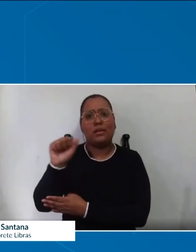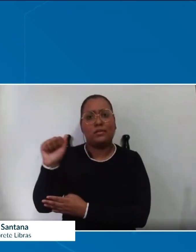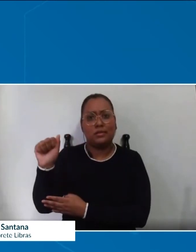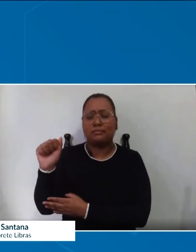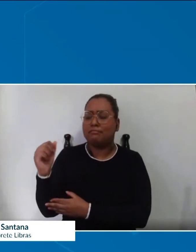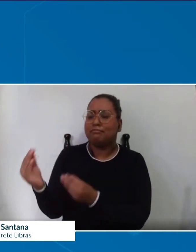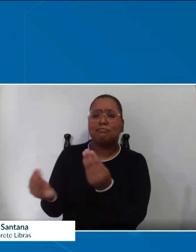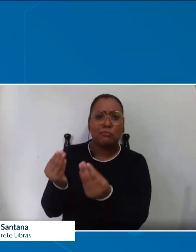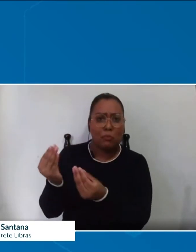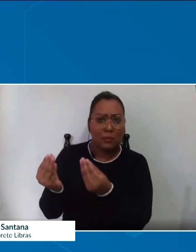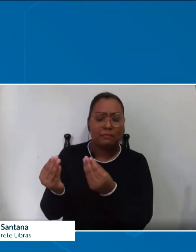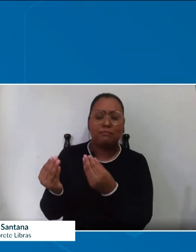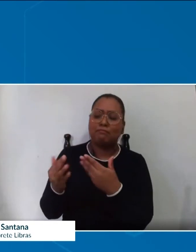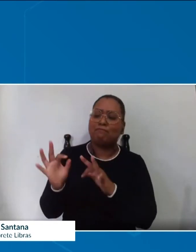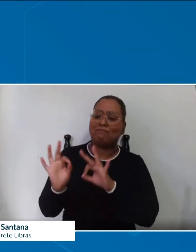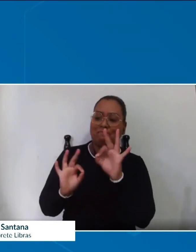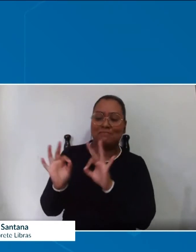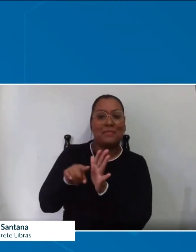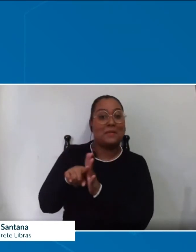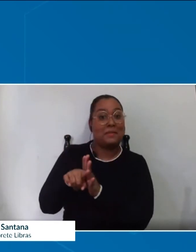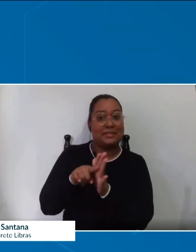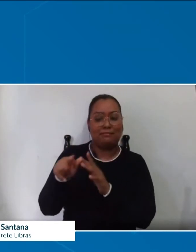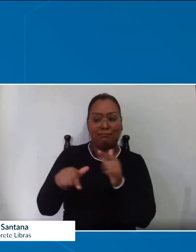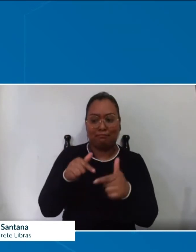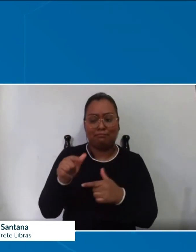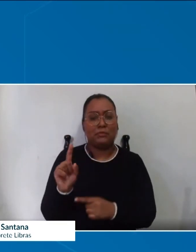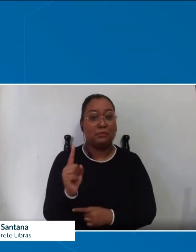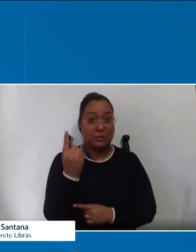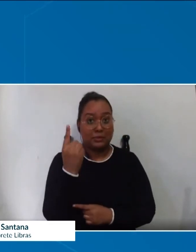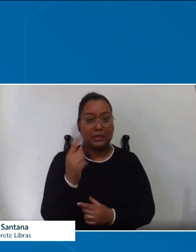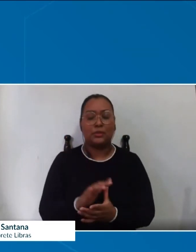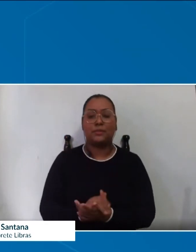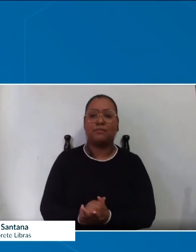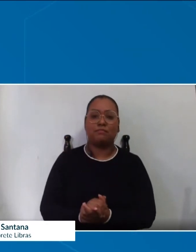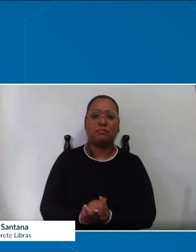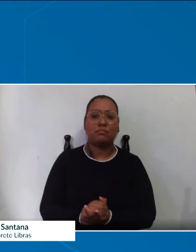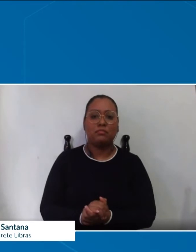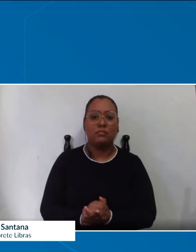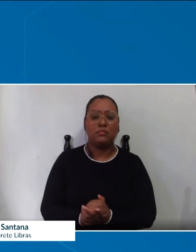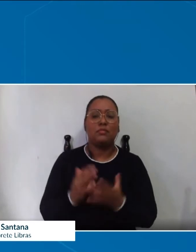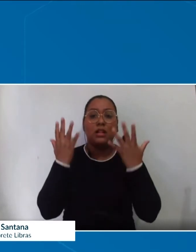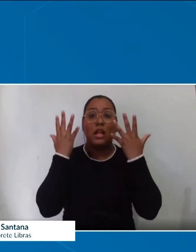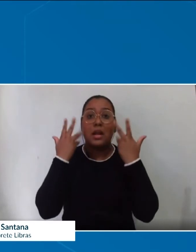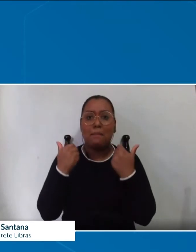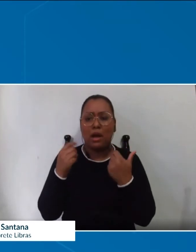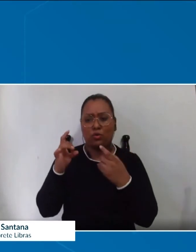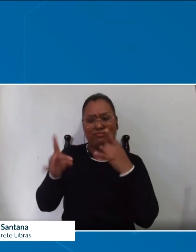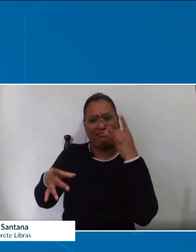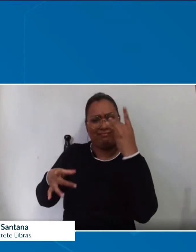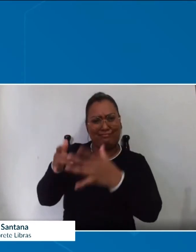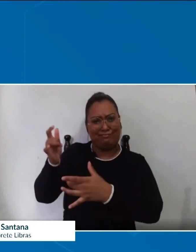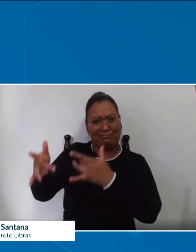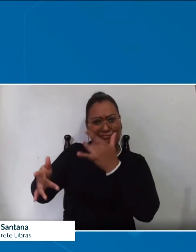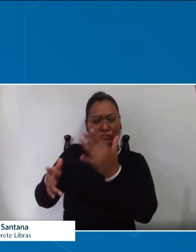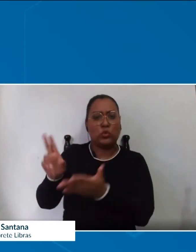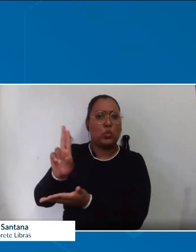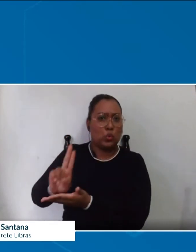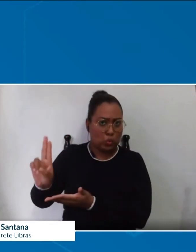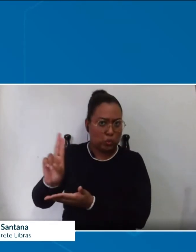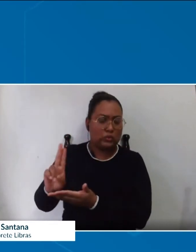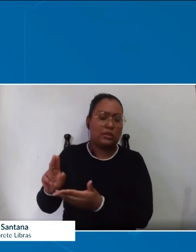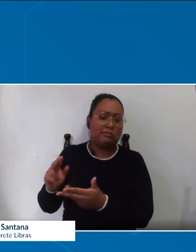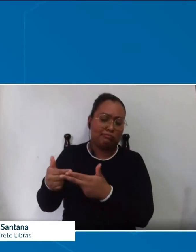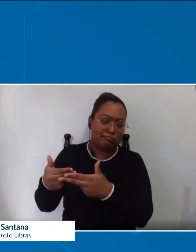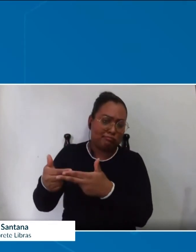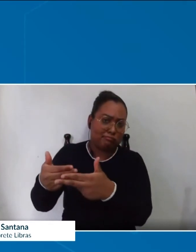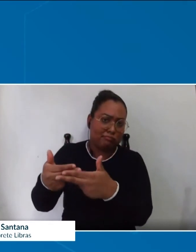Então, comecei a fazer trabalhos, primeiro, com resíduos animais, tá? Depois